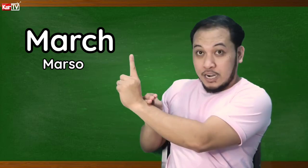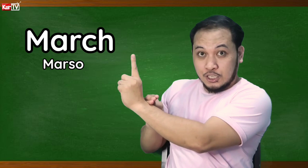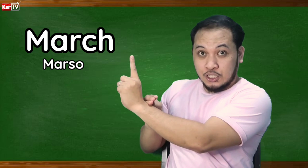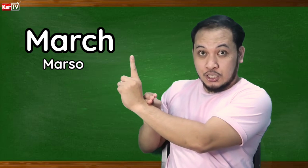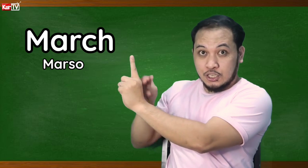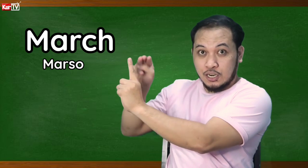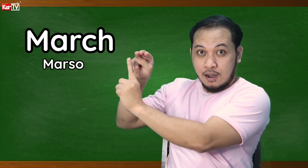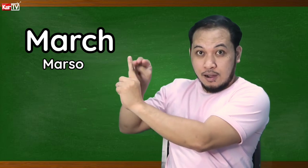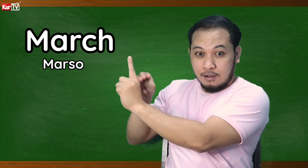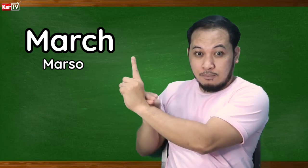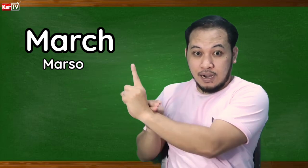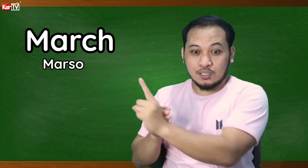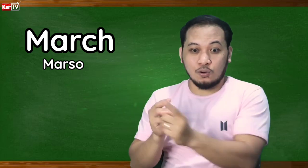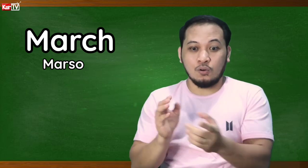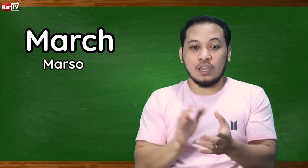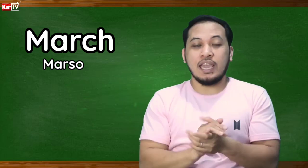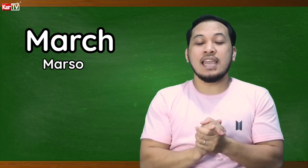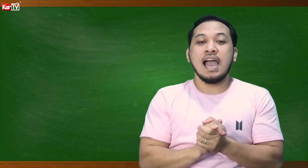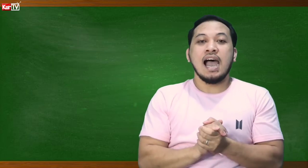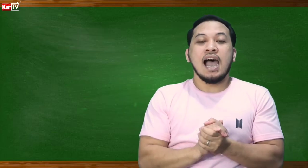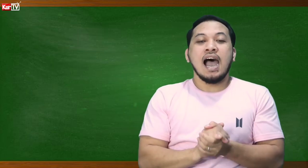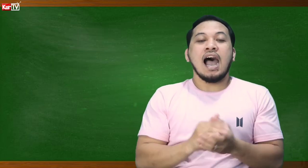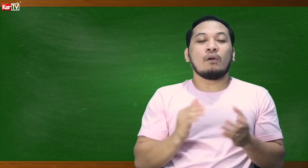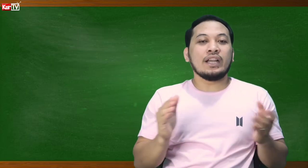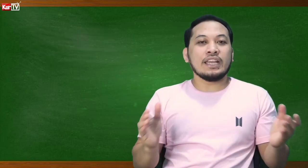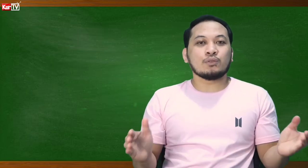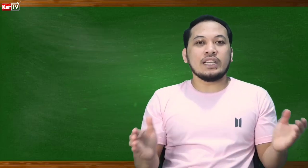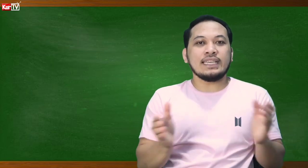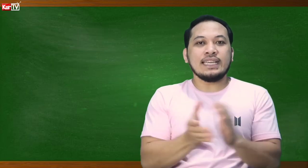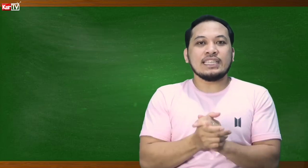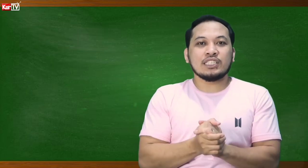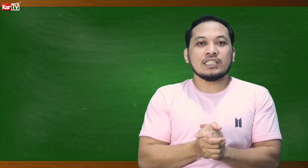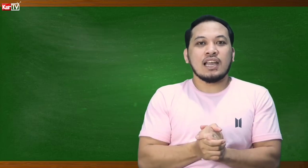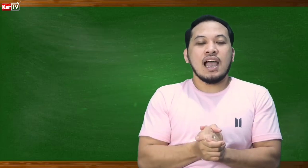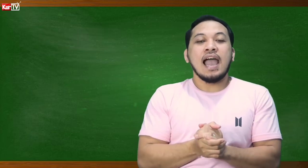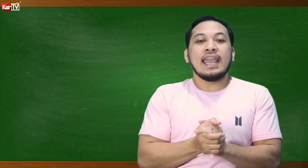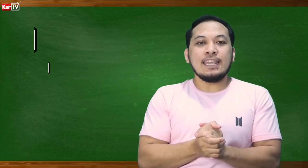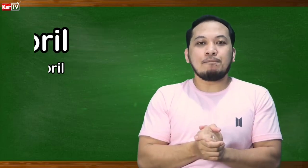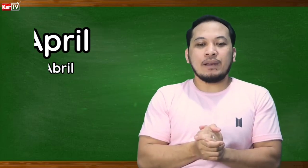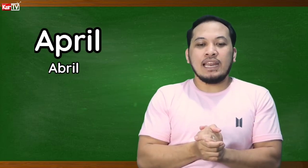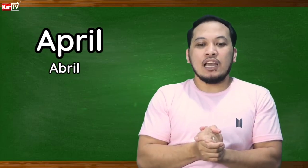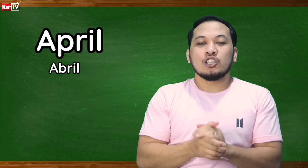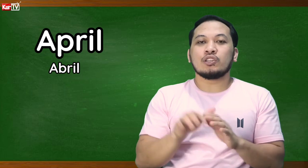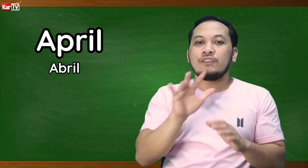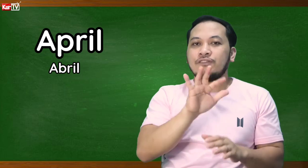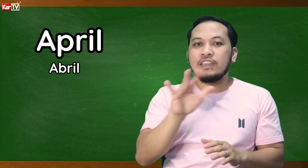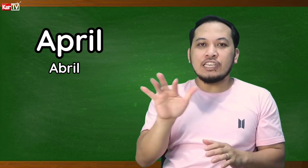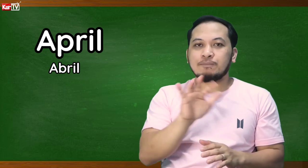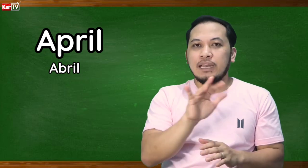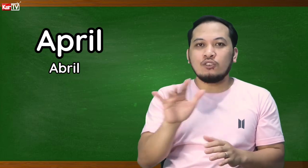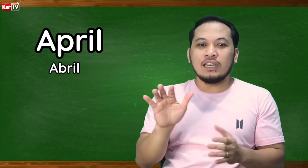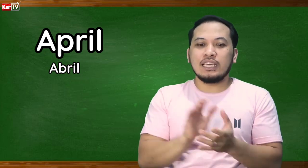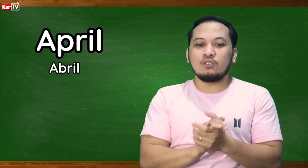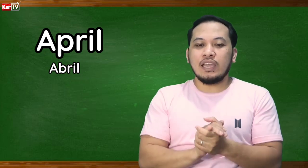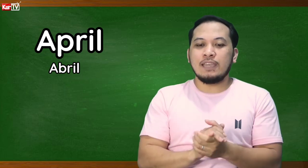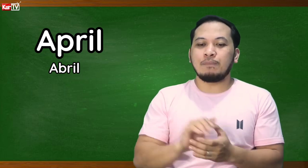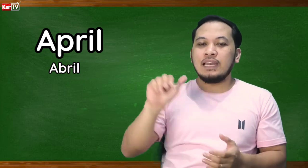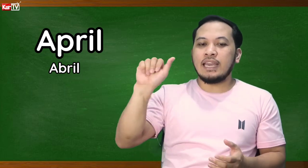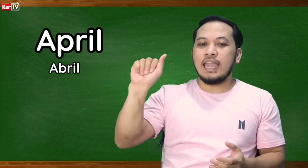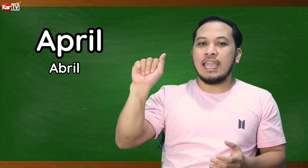March. March. Okay. Our next word is April. So, i-fingerspell nyo lang din yung April.